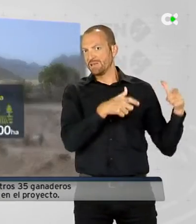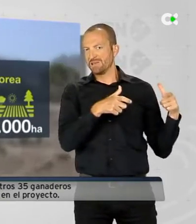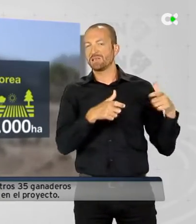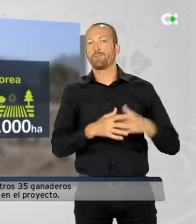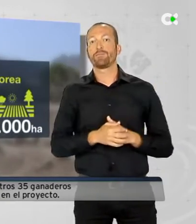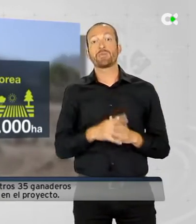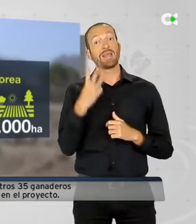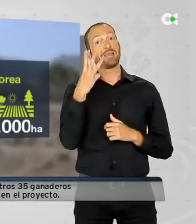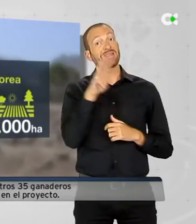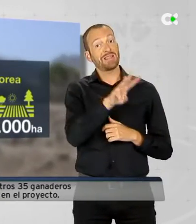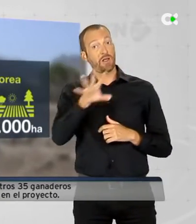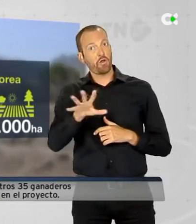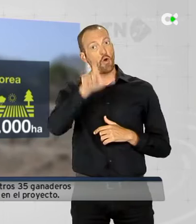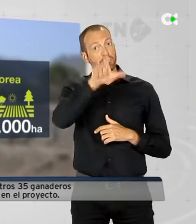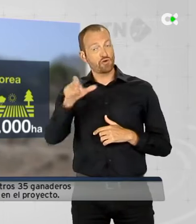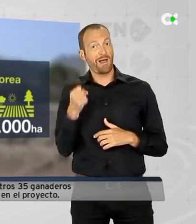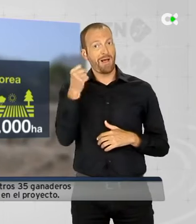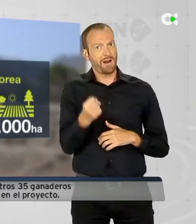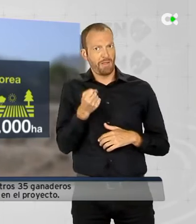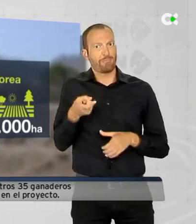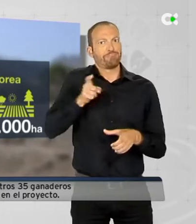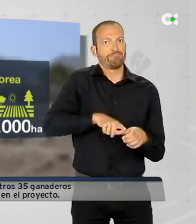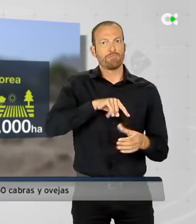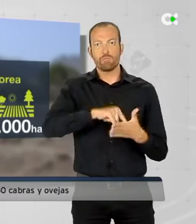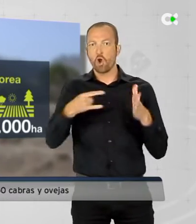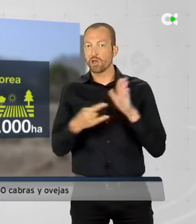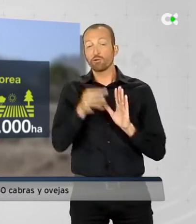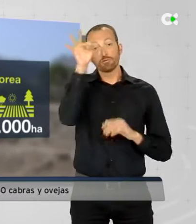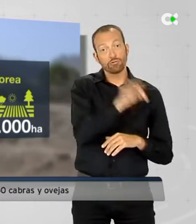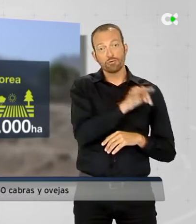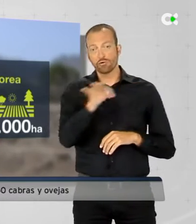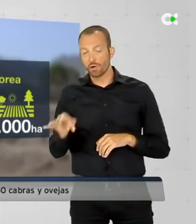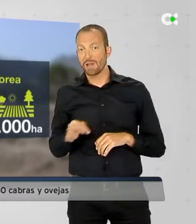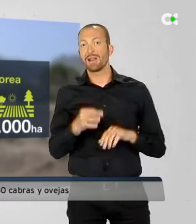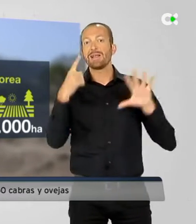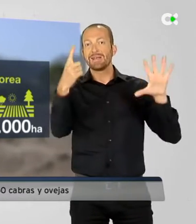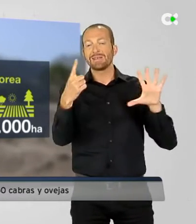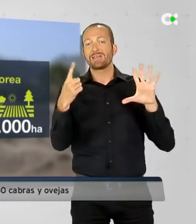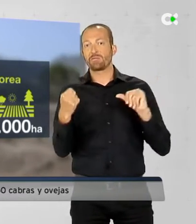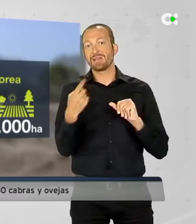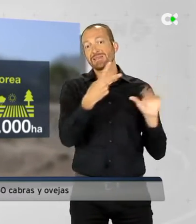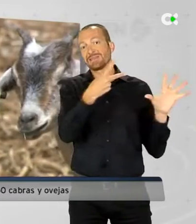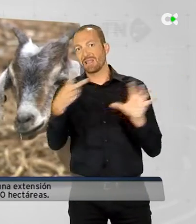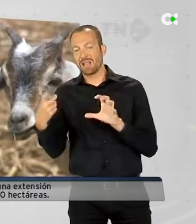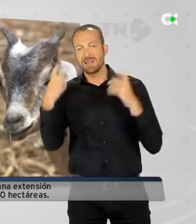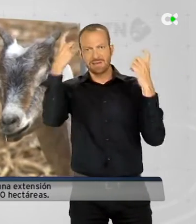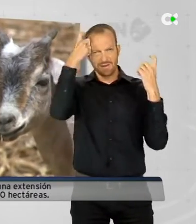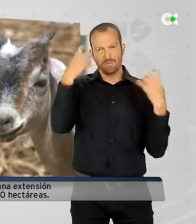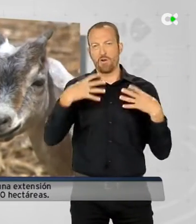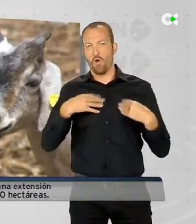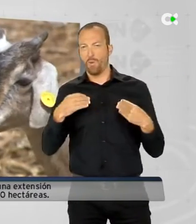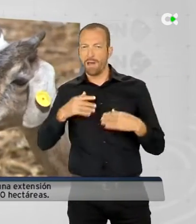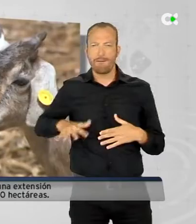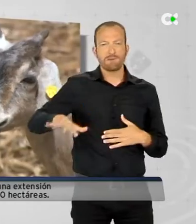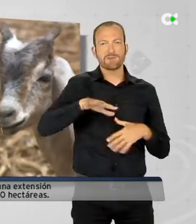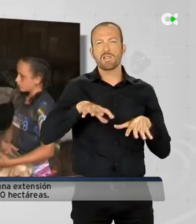ellos, otros 35 ganaderos participan en el proyecto. En total, 6.700 cabras y ovejas cubren una extensión